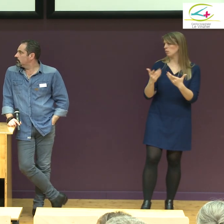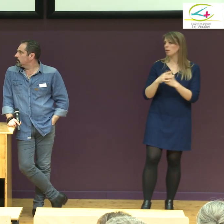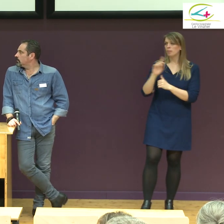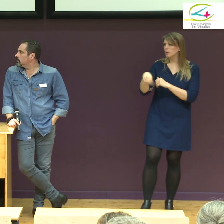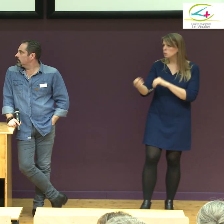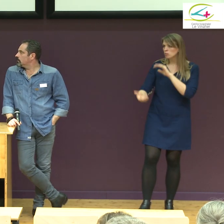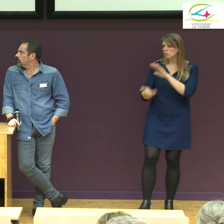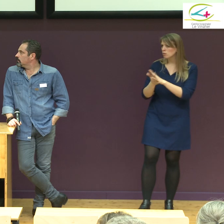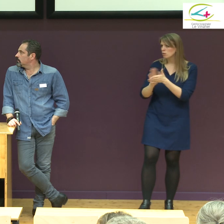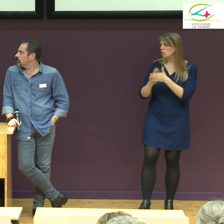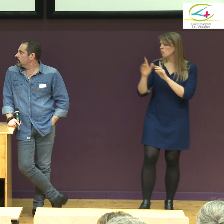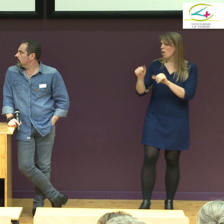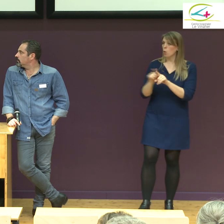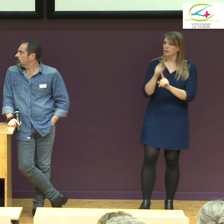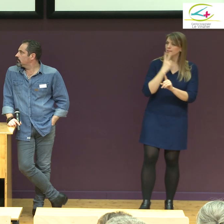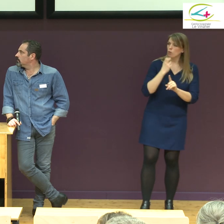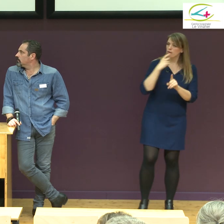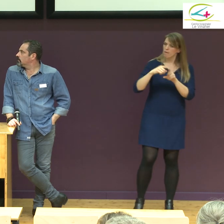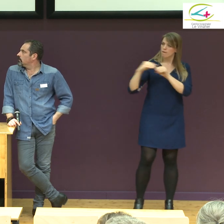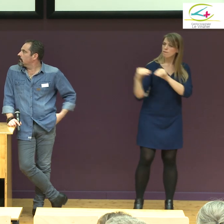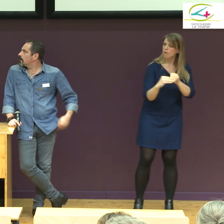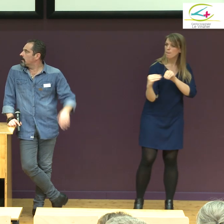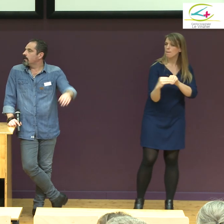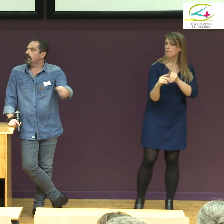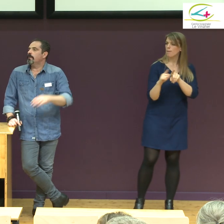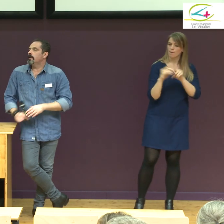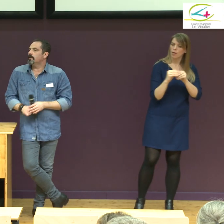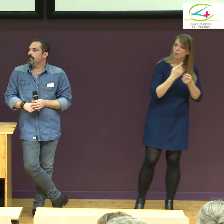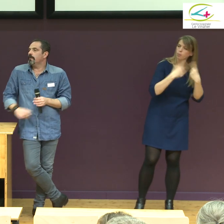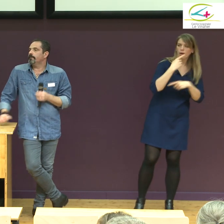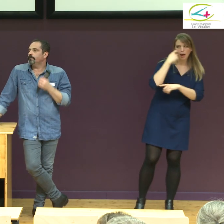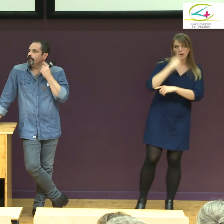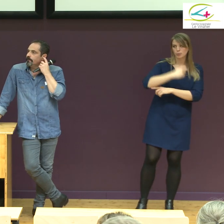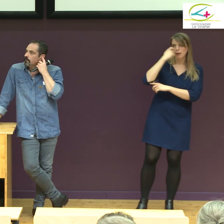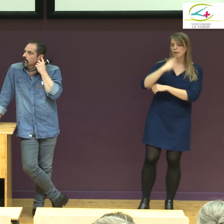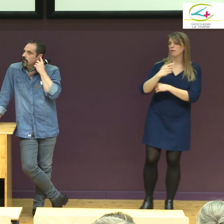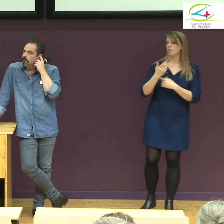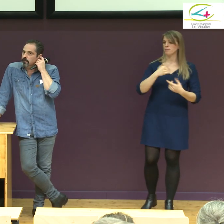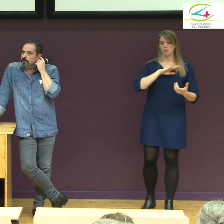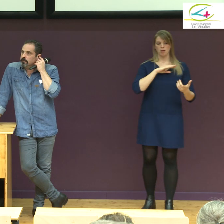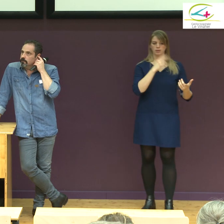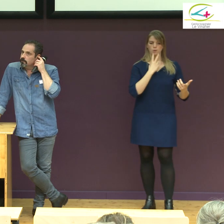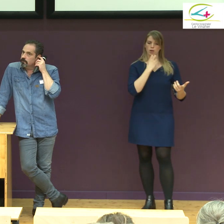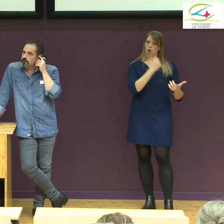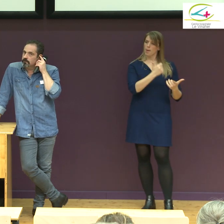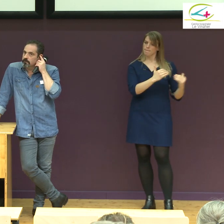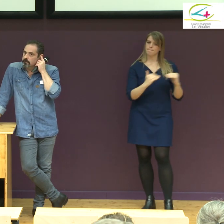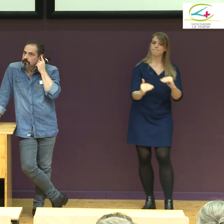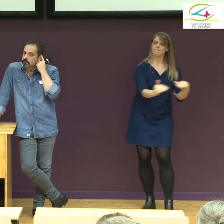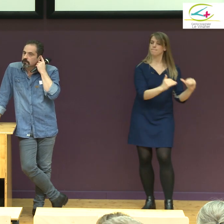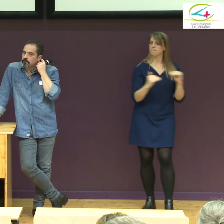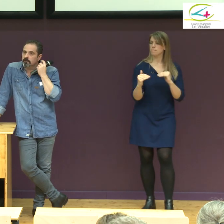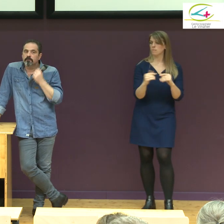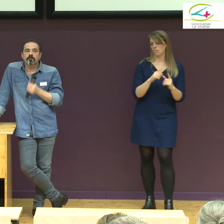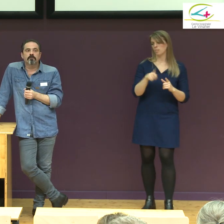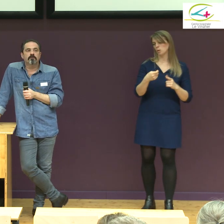ici les citoyens aussi qui peuvent être formés, qui peuvent être aussi experts, bien entendu, parce que le père est, et qui, voilà, il y a un